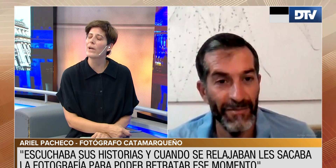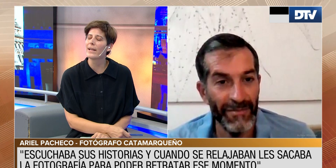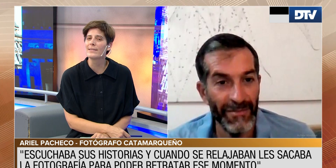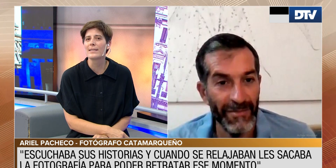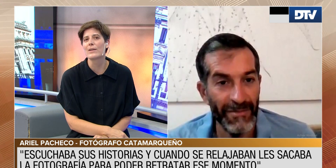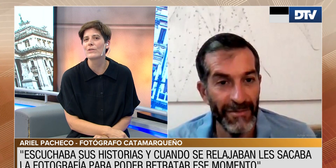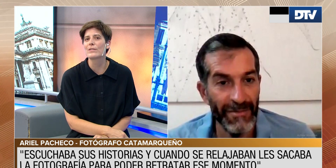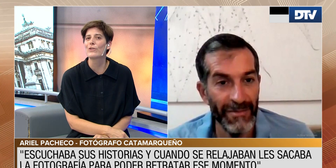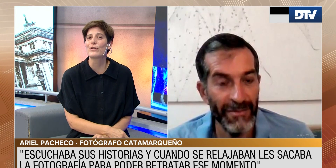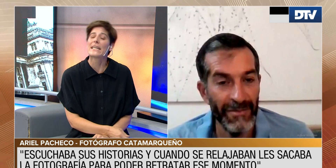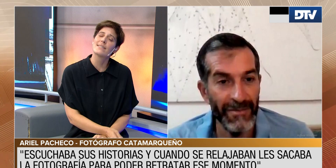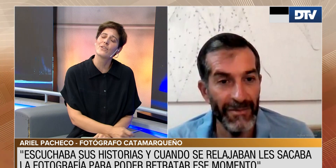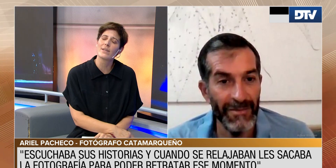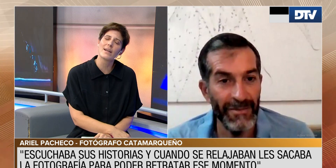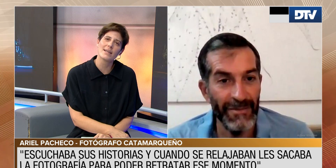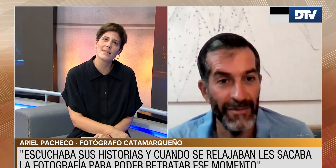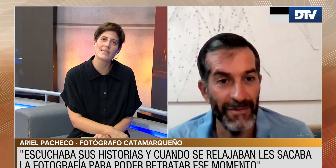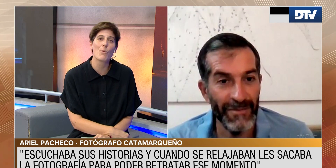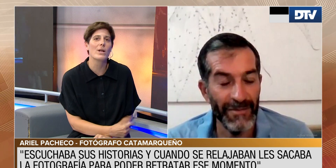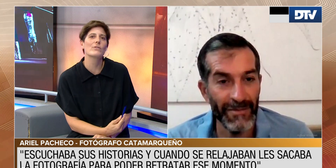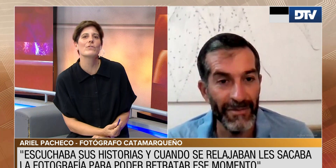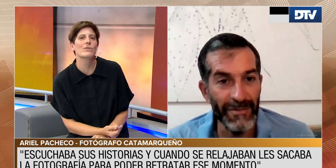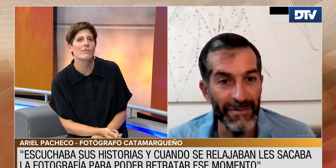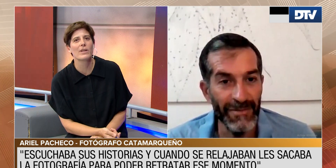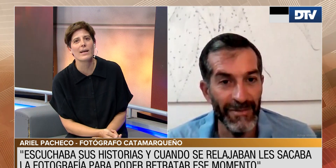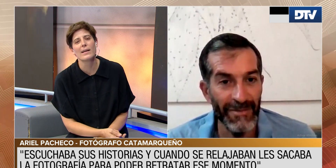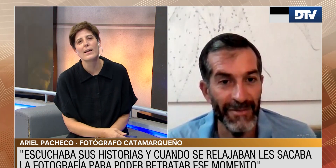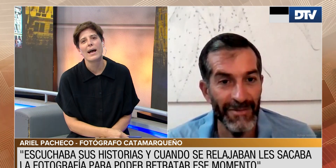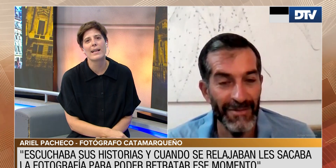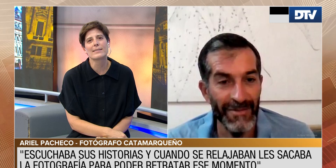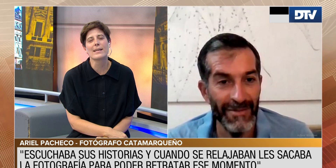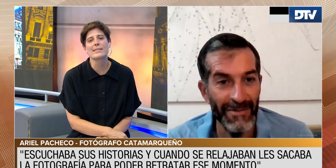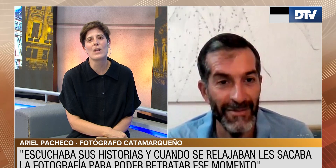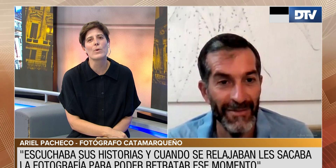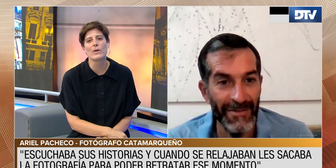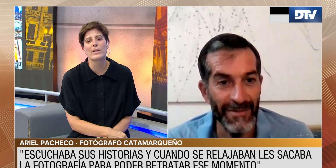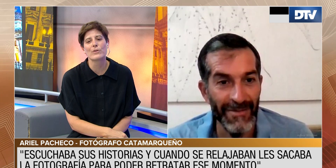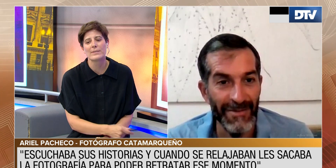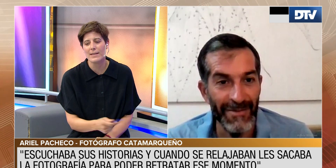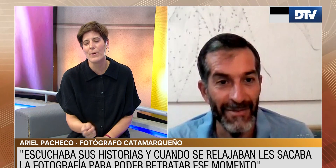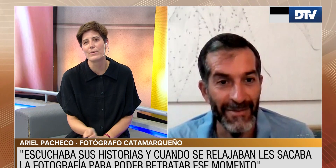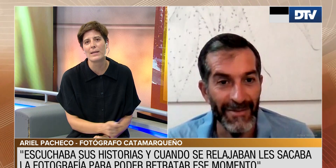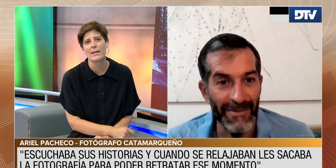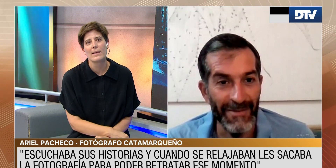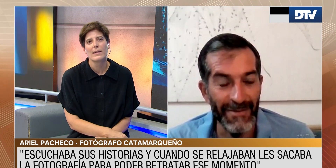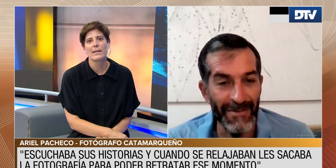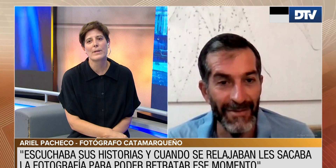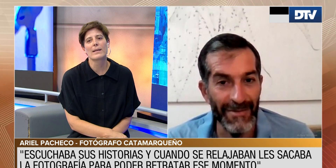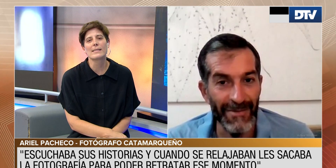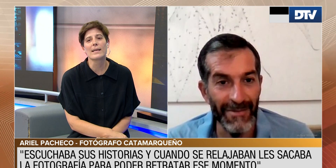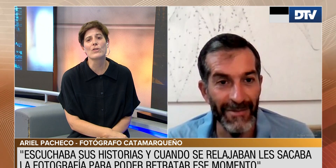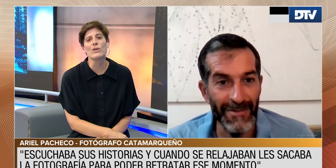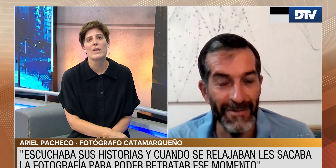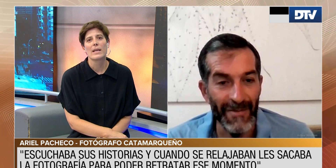de las mujeres que hayas conocido 15 años atrás y hayas vuelto a fotografiar a la distancia luego de todo este trabajo que